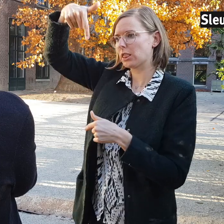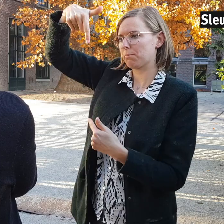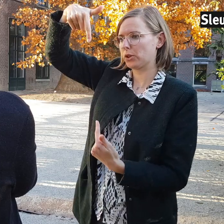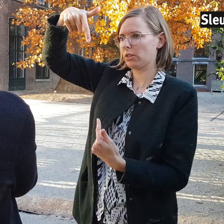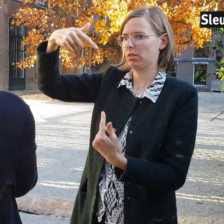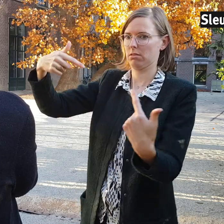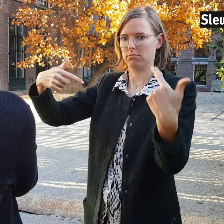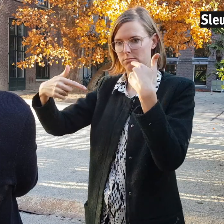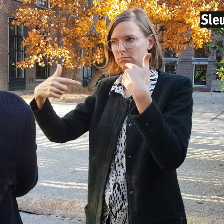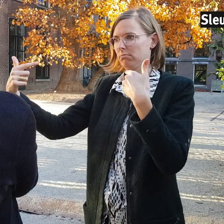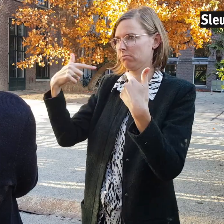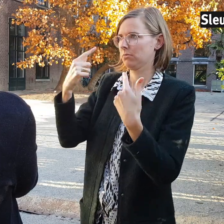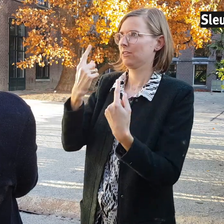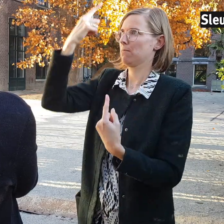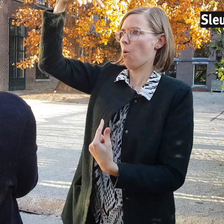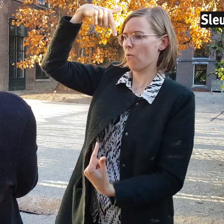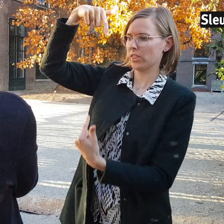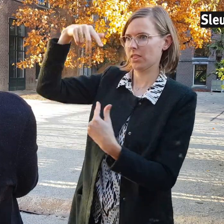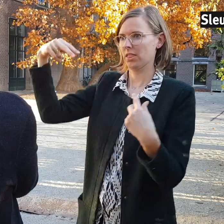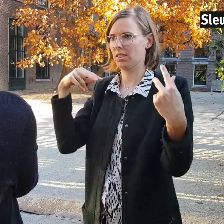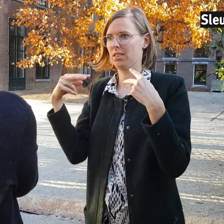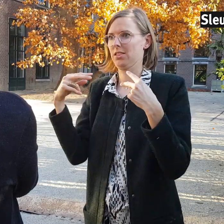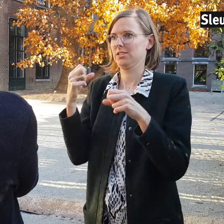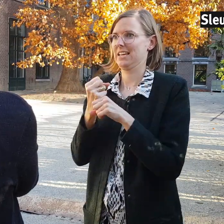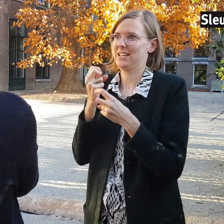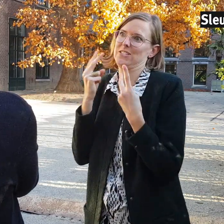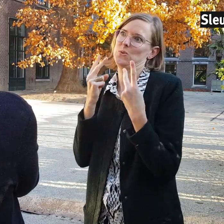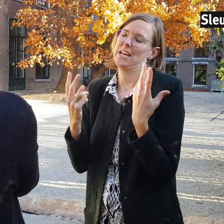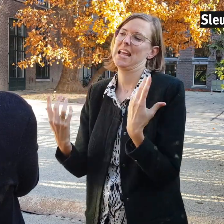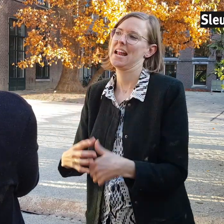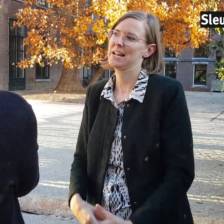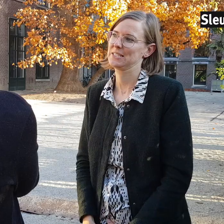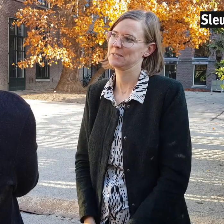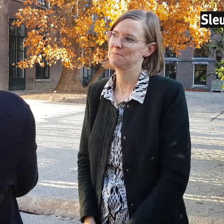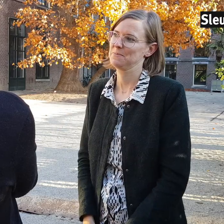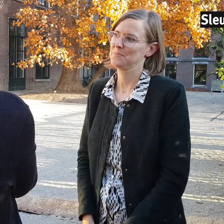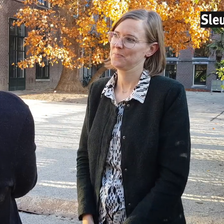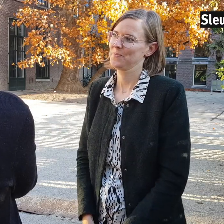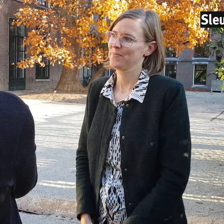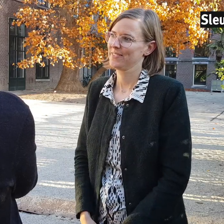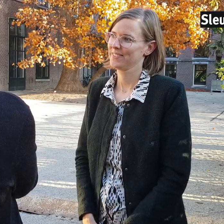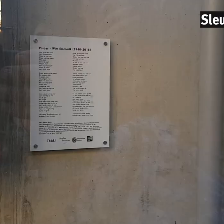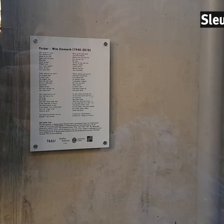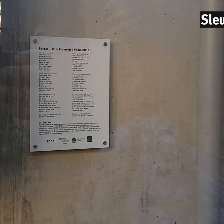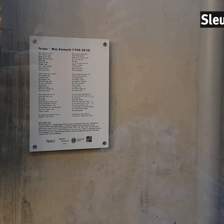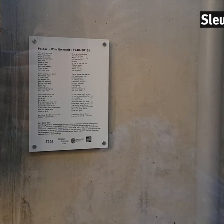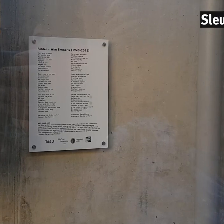in de polder en hij wordt gefilmd van verschillende kanten. En daar vertelt hij dus iets over de polder.